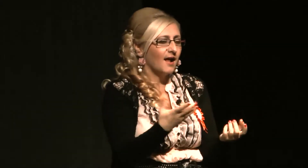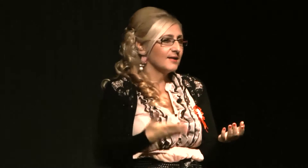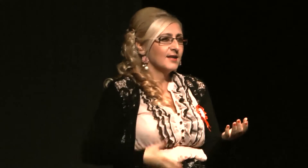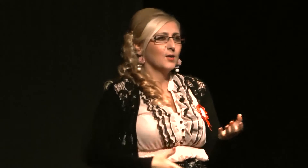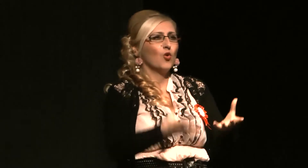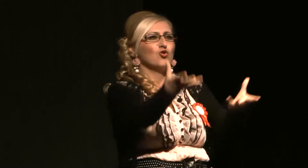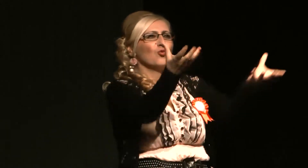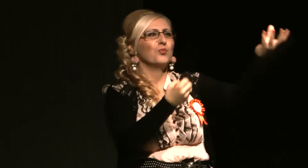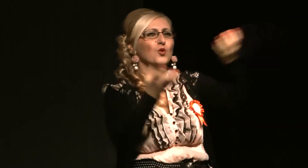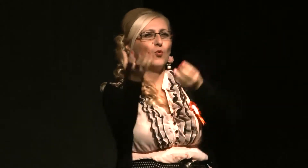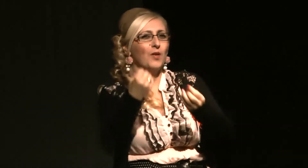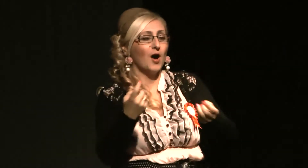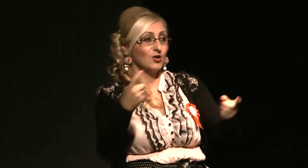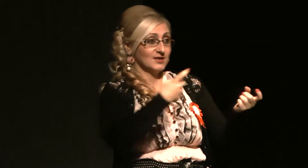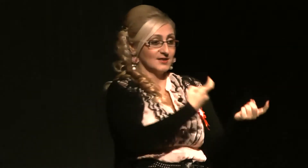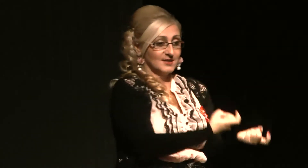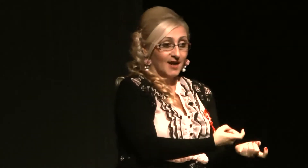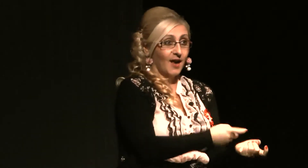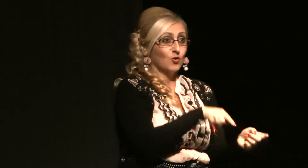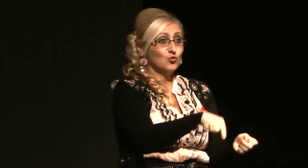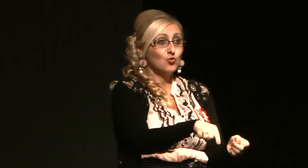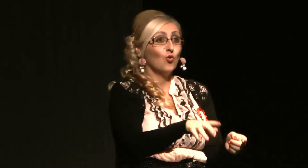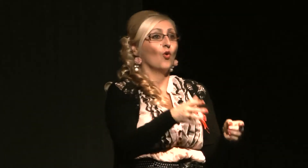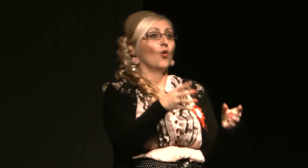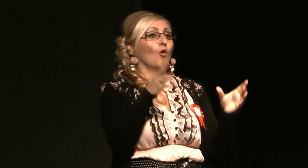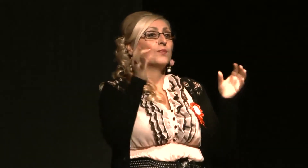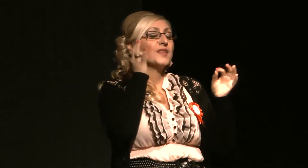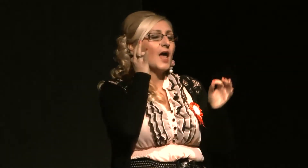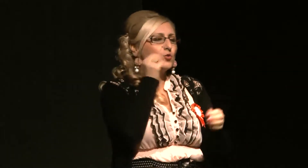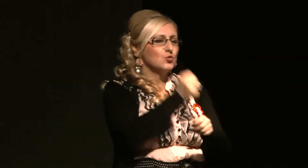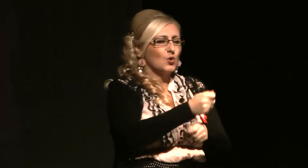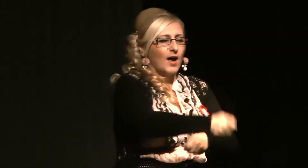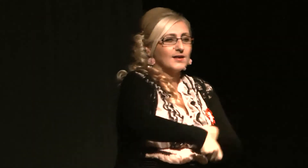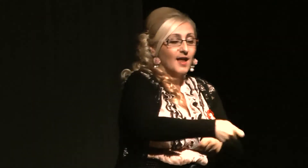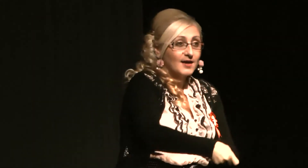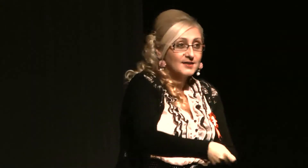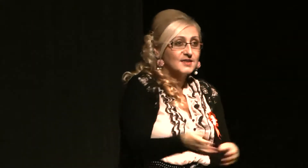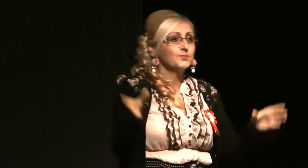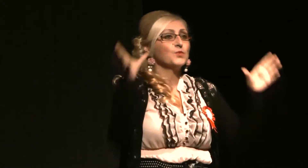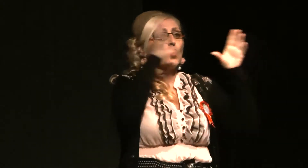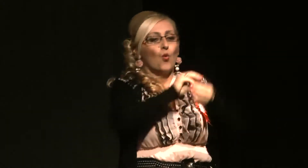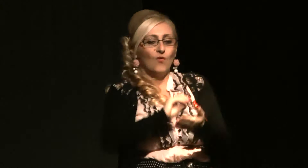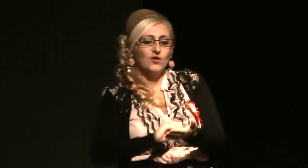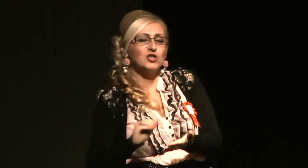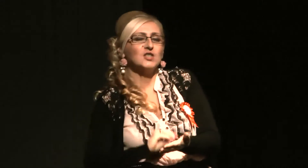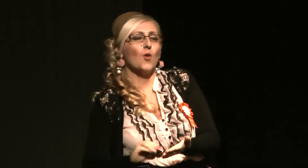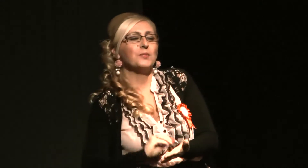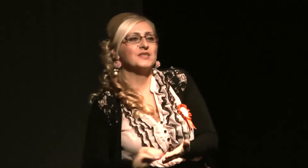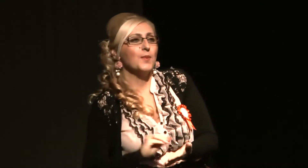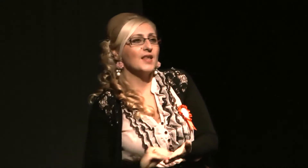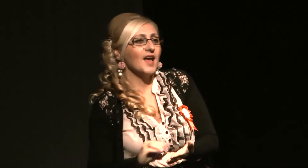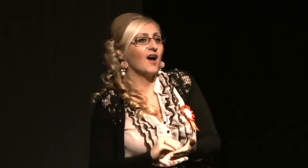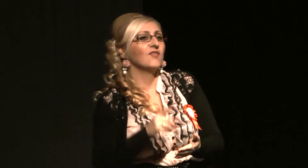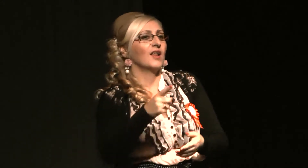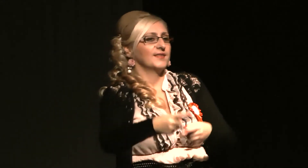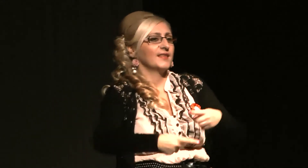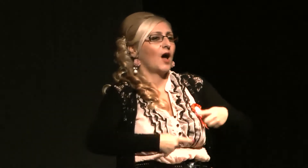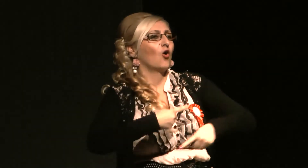koje su nekada dolazili gluvi sa sela, pa su među vremenu opismenjavali, jer su oni danju radili, a zapravo